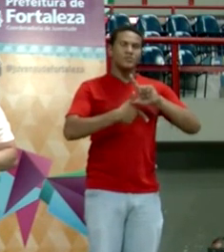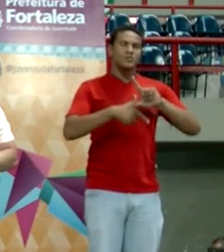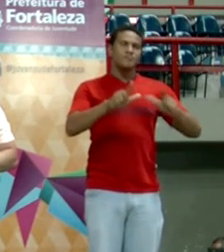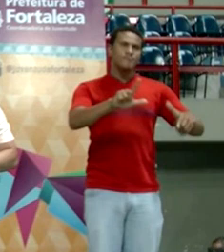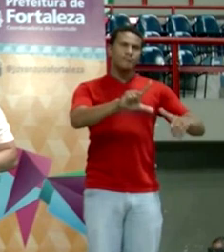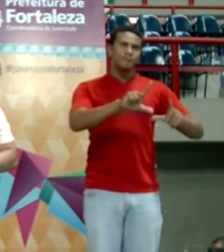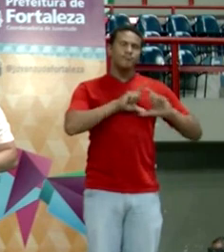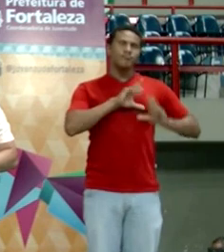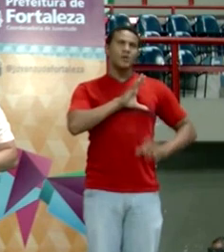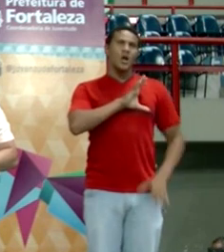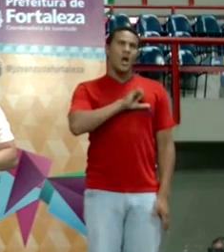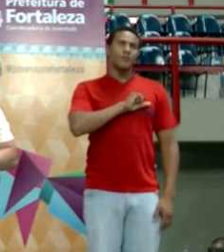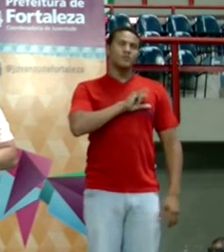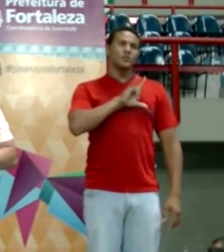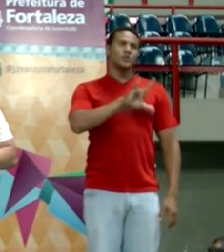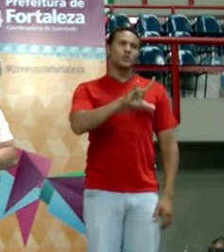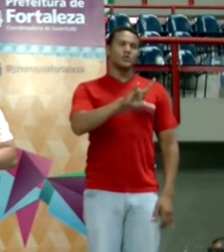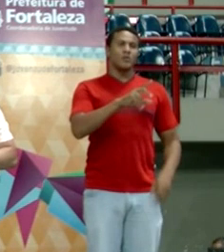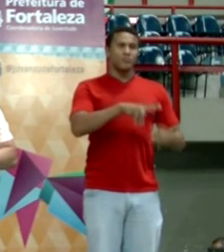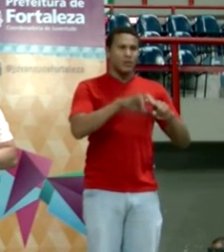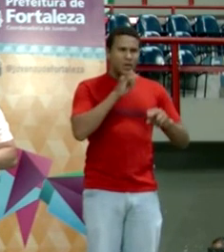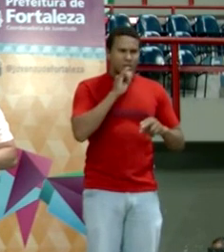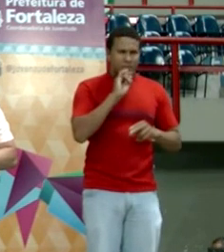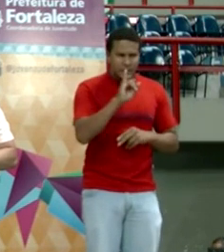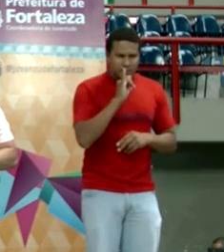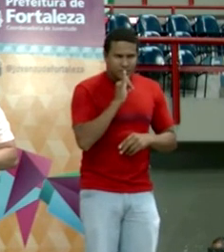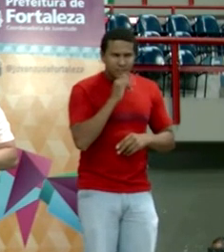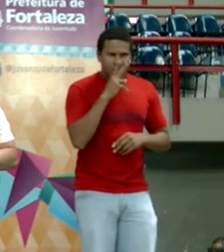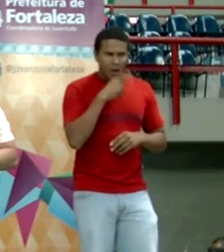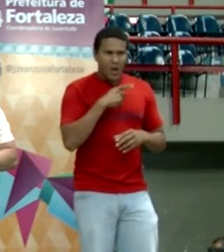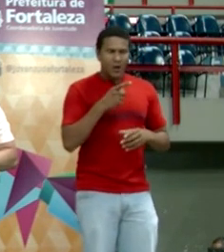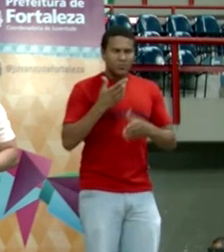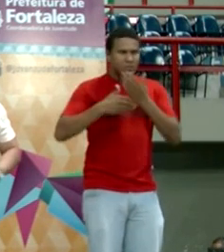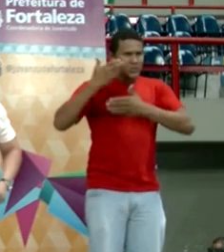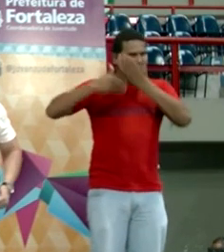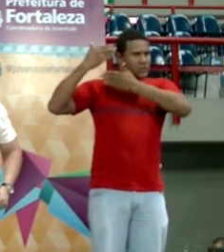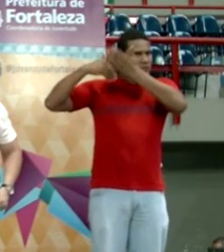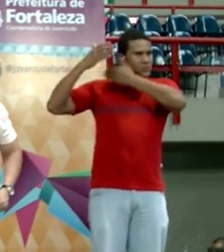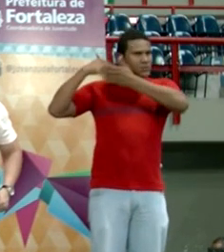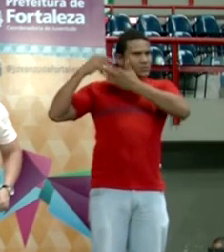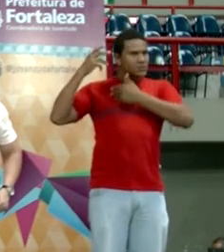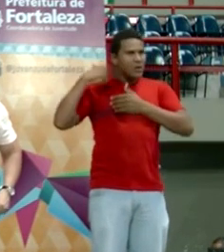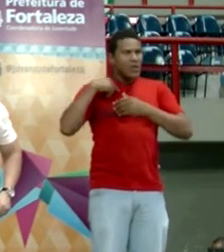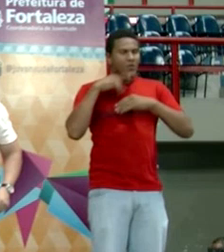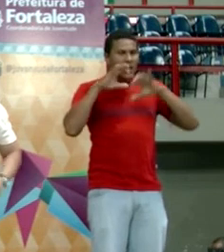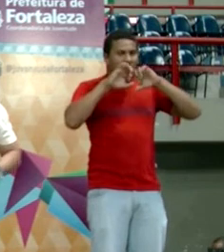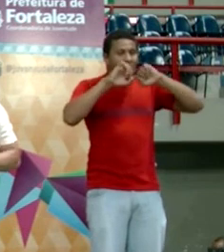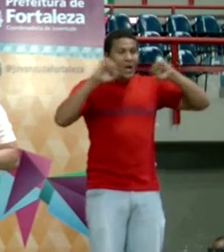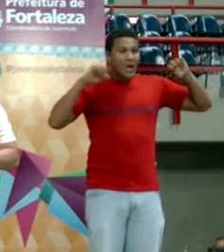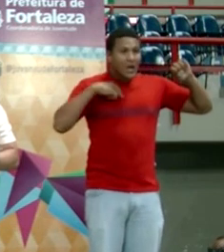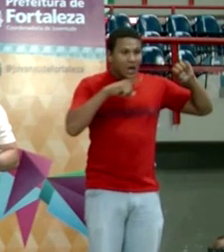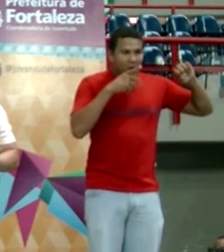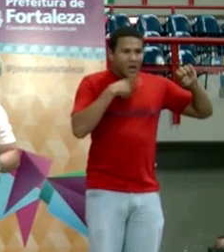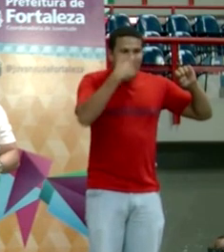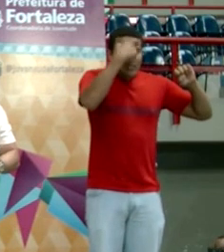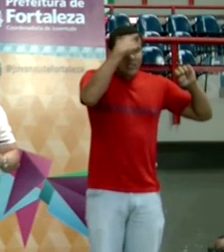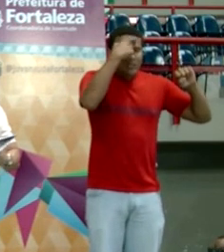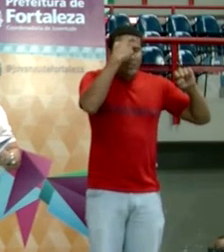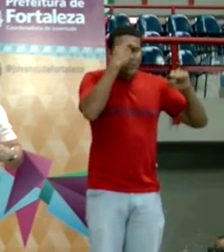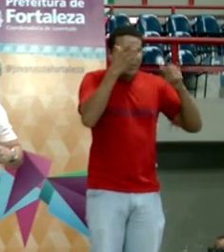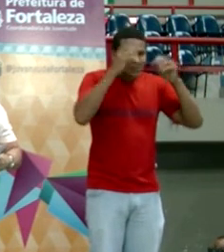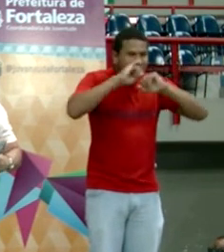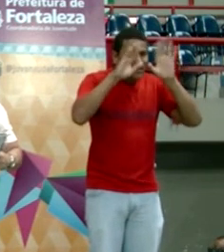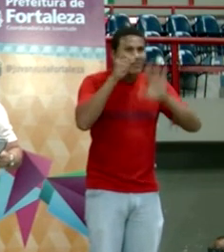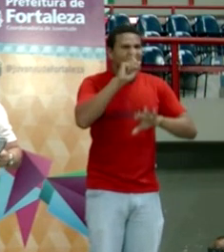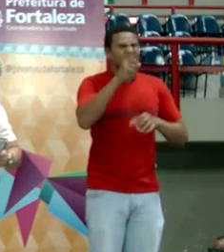você voltasse no tempo, quando a gente lá na frente contra a máquina do tempo, se você voltar na Alemanha, eu vou conscientizar o povo alemão: você vai morrer, viu? Você